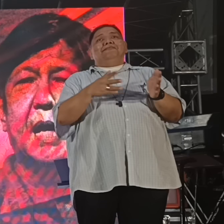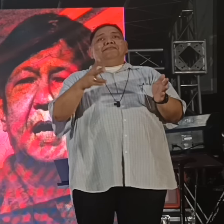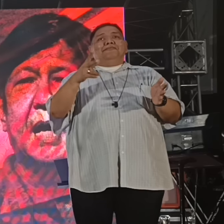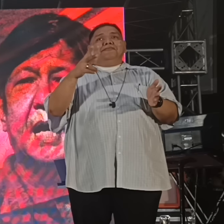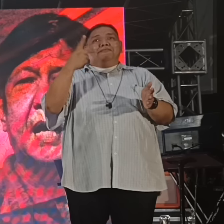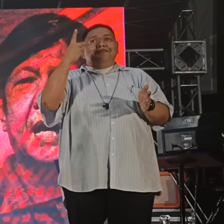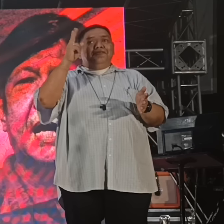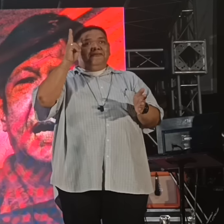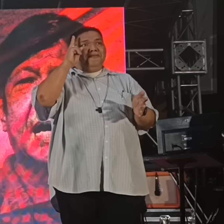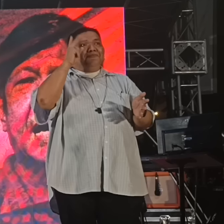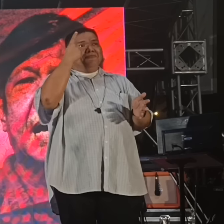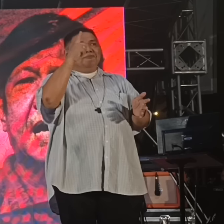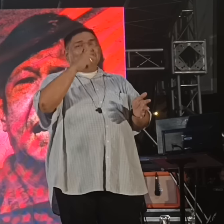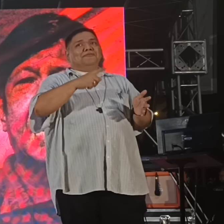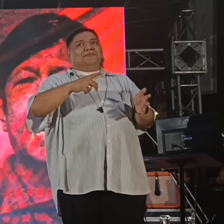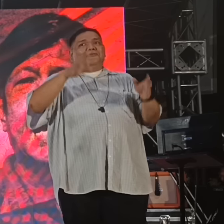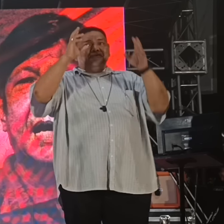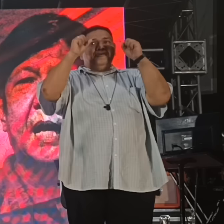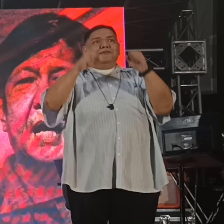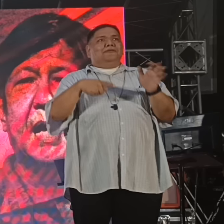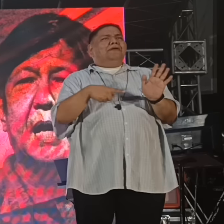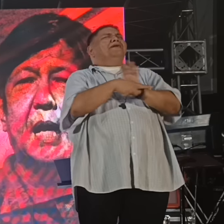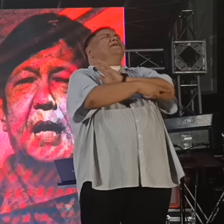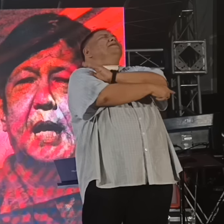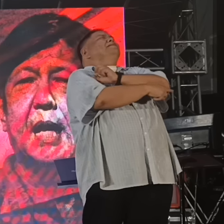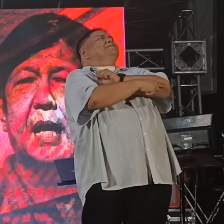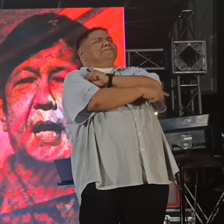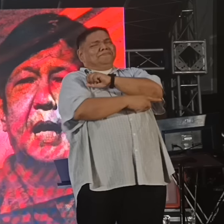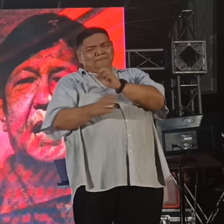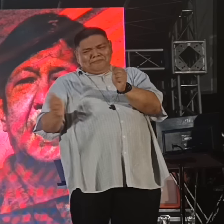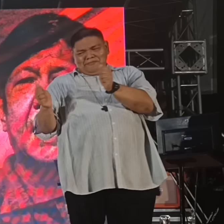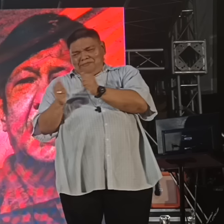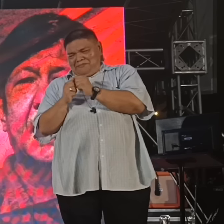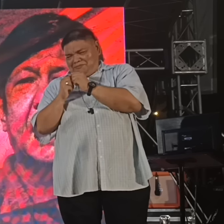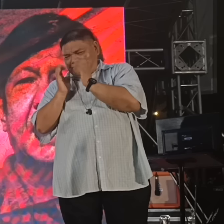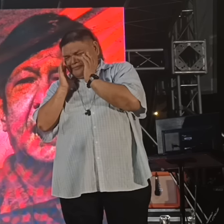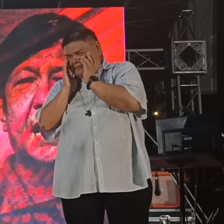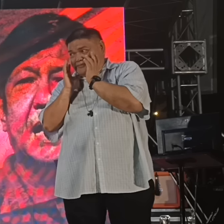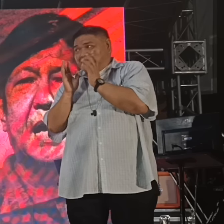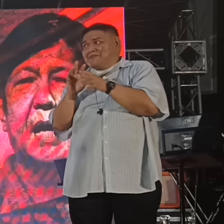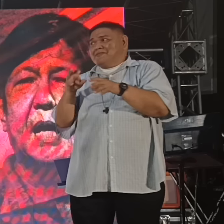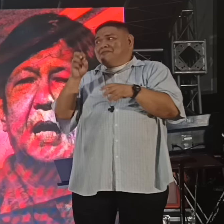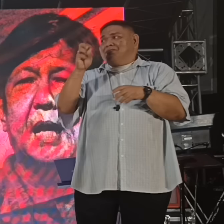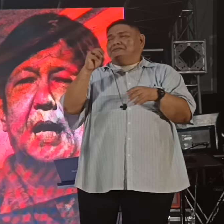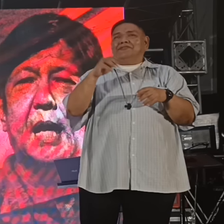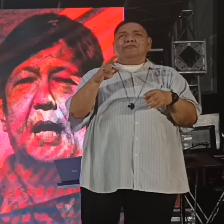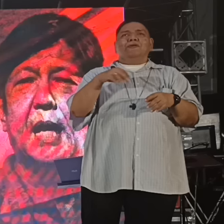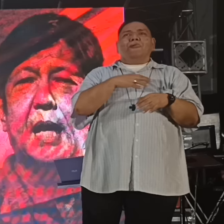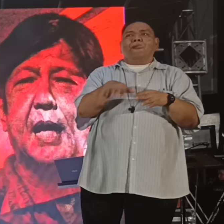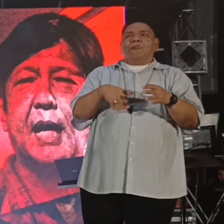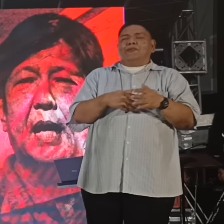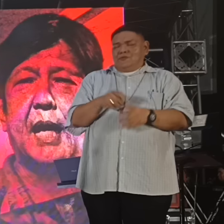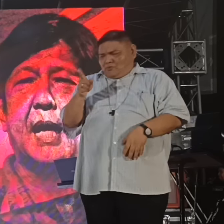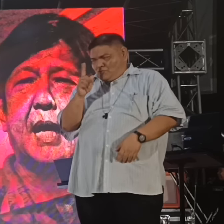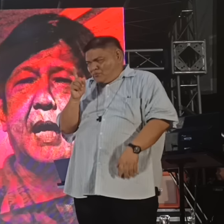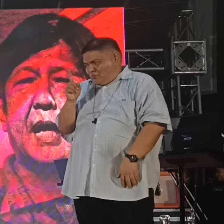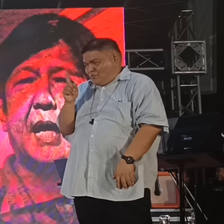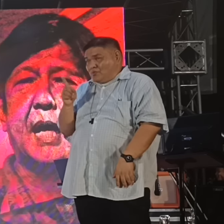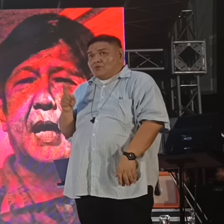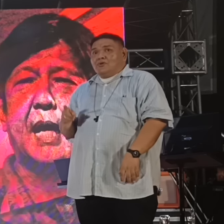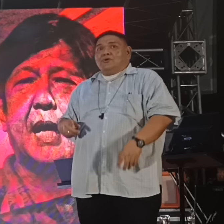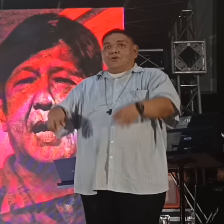ng presidente, nabugol din po kami. Napasama ako sa SMNI sapagkat the only